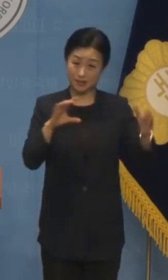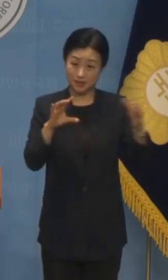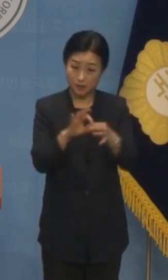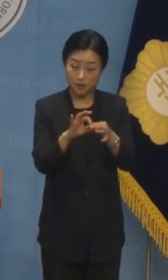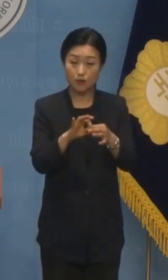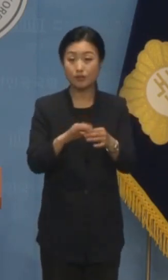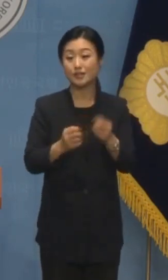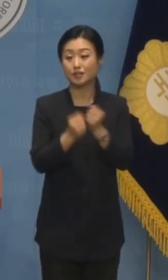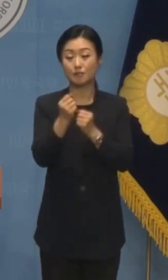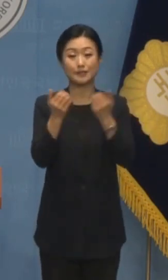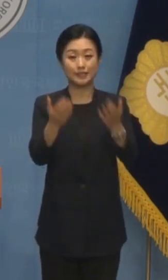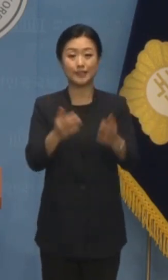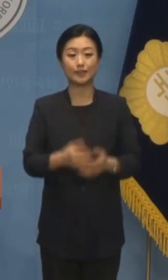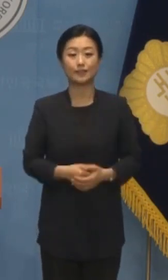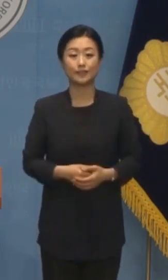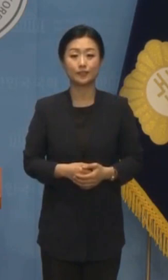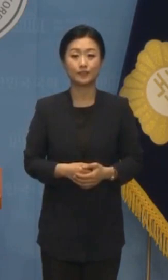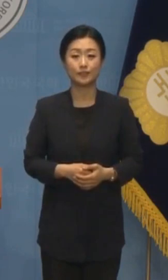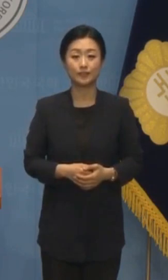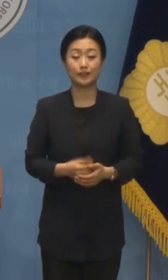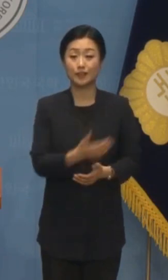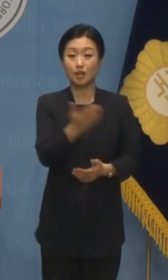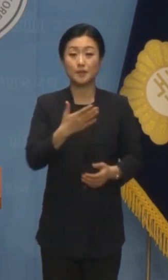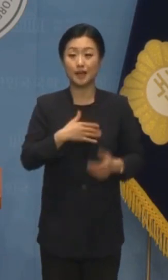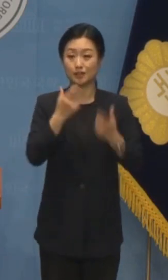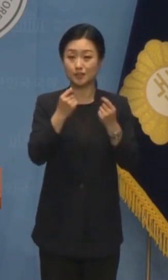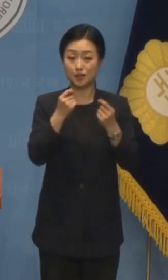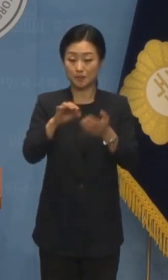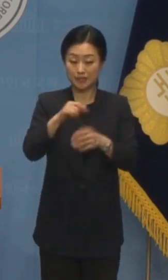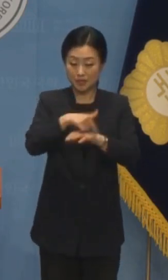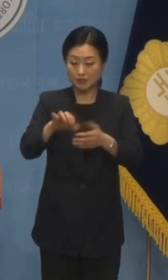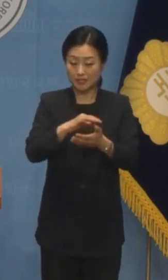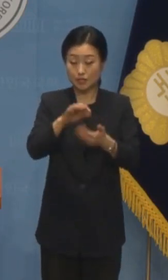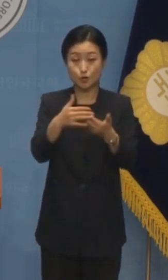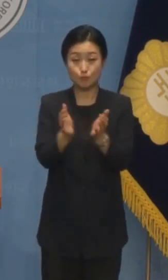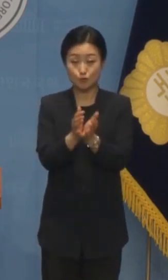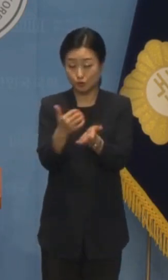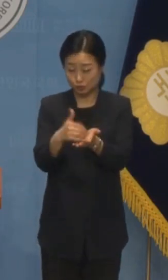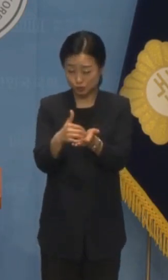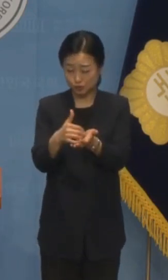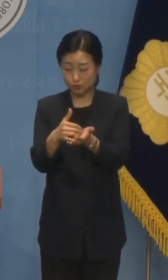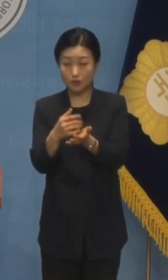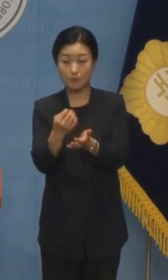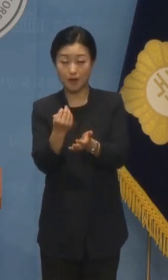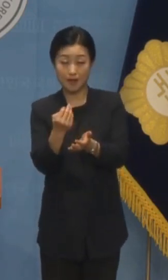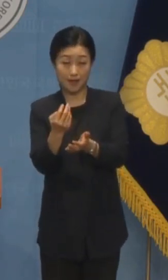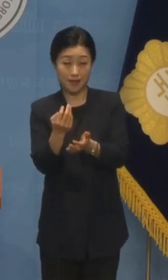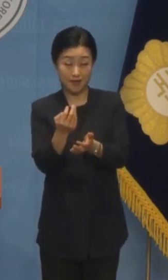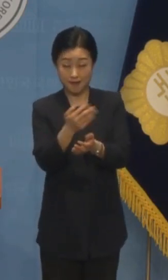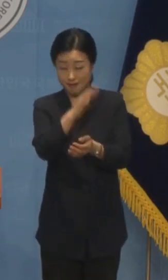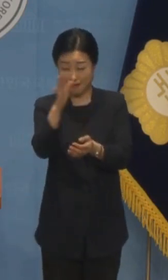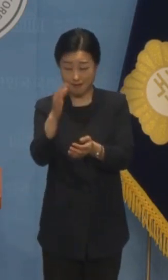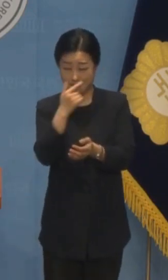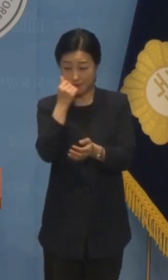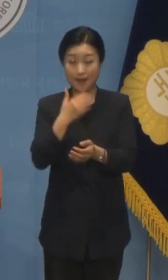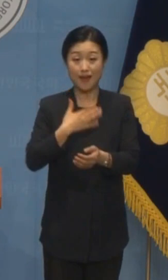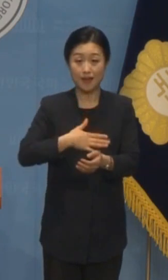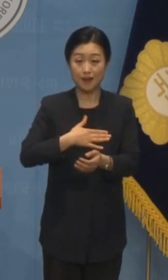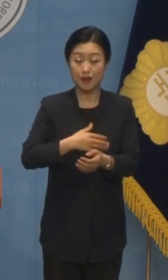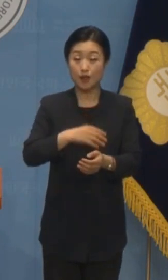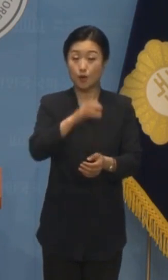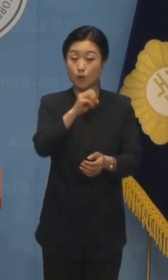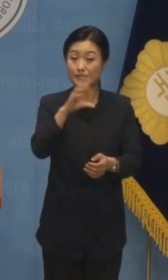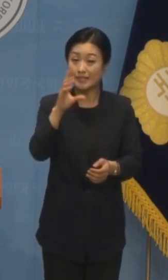한번 따져보겠습니다. 다 아시는 것처럼 기재부는 숫자의 마법사입니다. 이런 숫자 마법은 IMF나